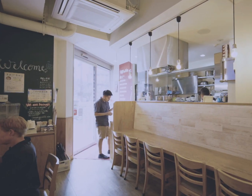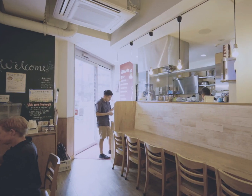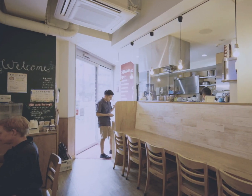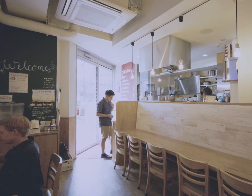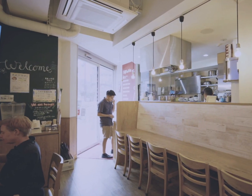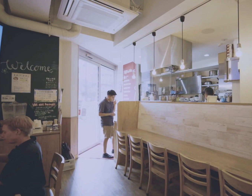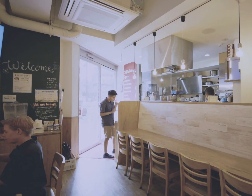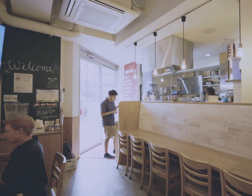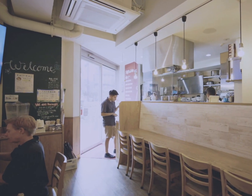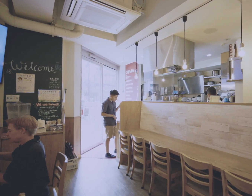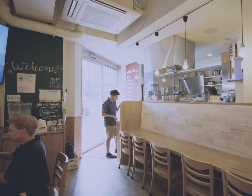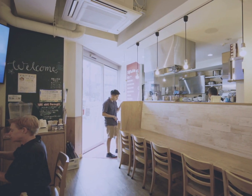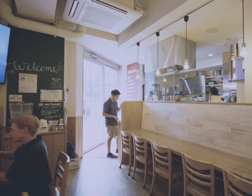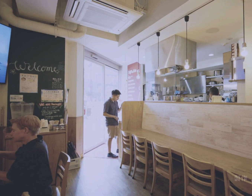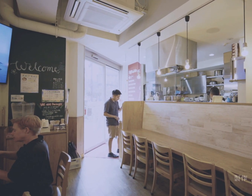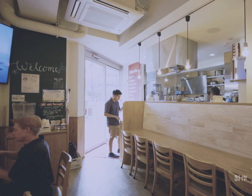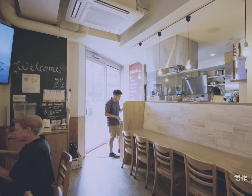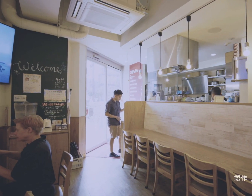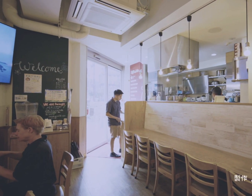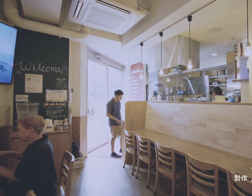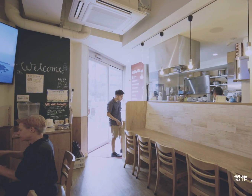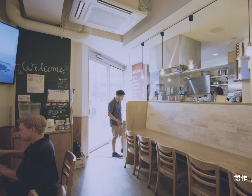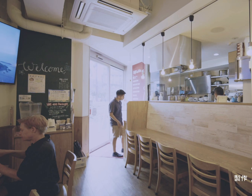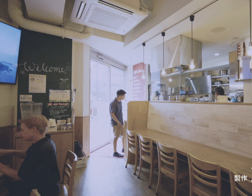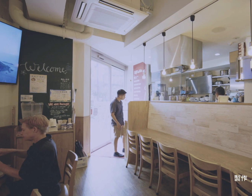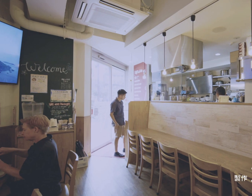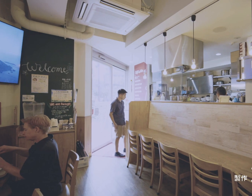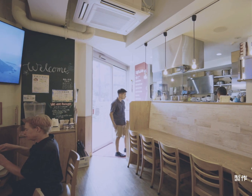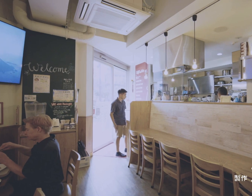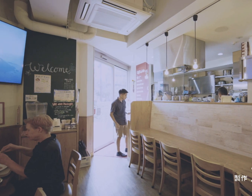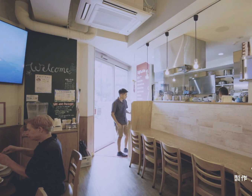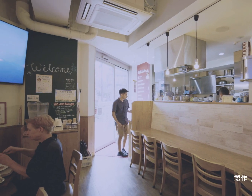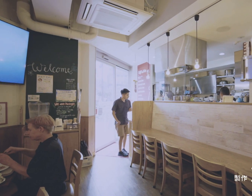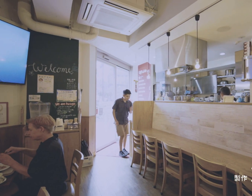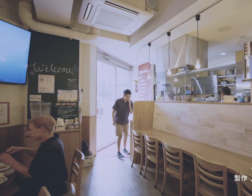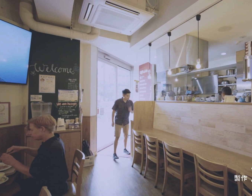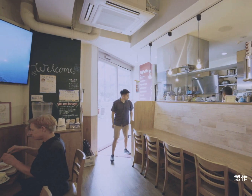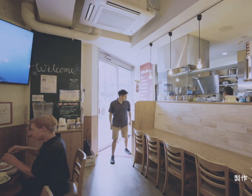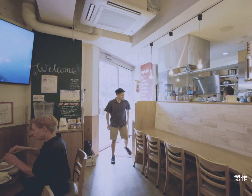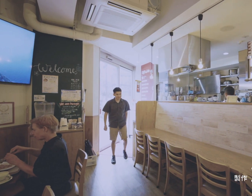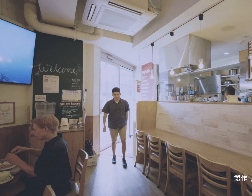シーダーのまいた種が、来る人すべてに笑顔の花を咲かせる。